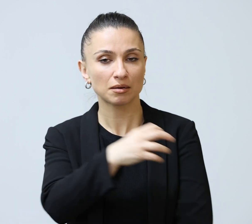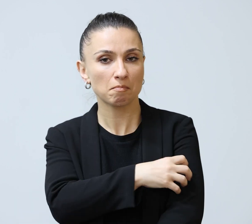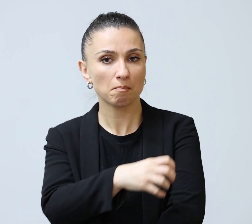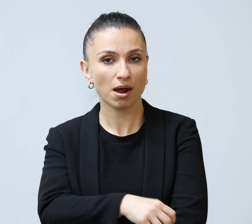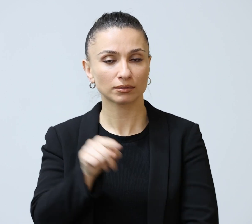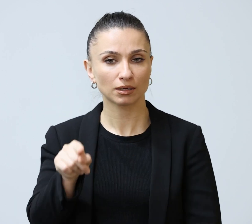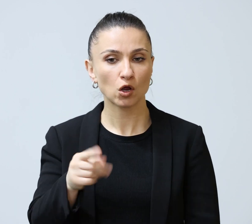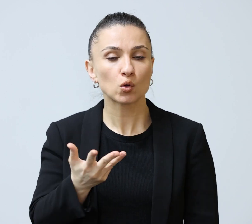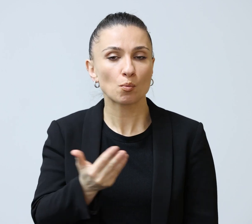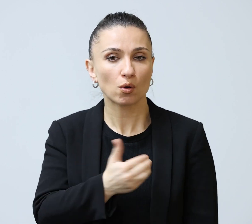առաջ եղած շրջանը։